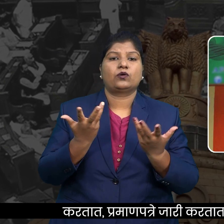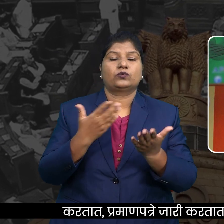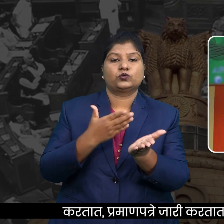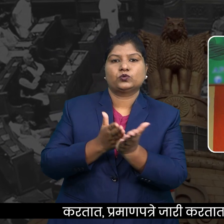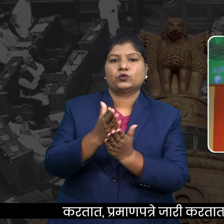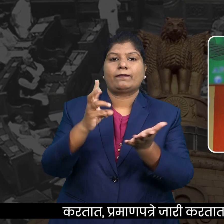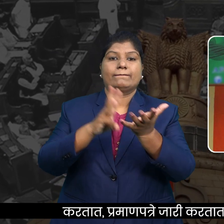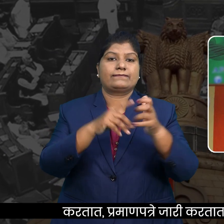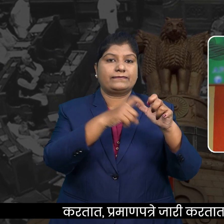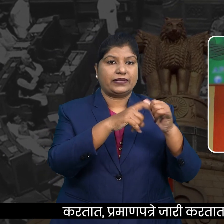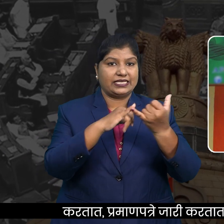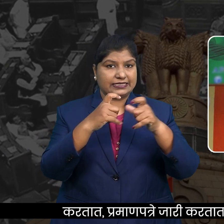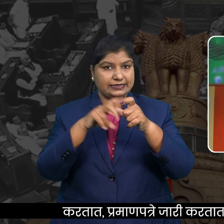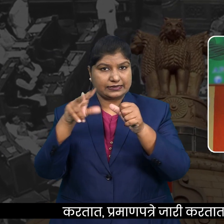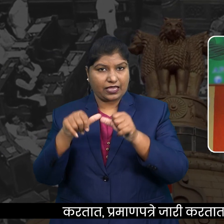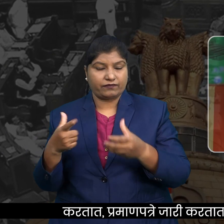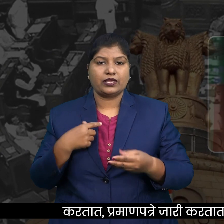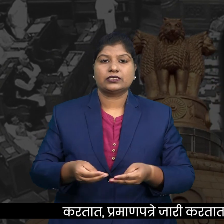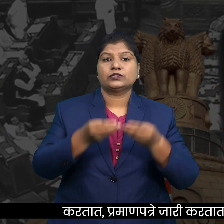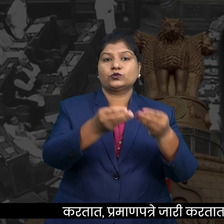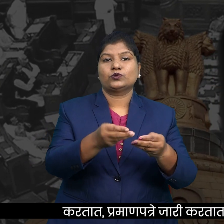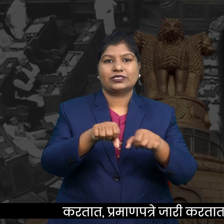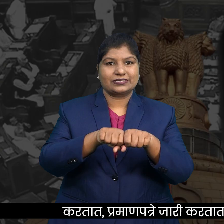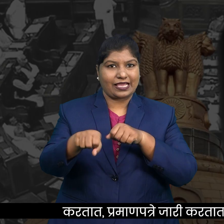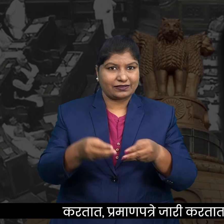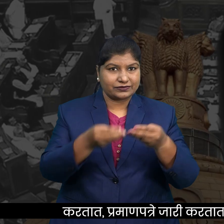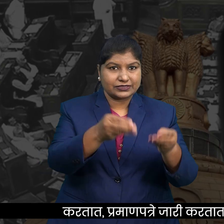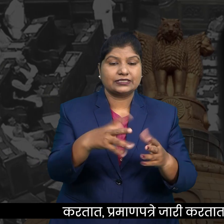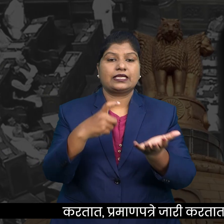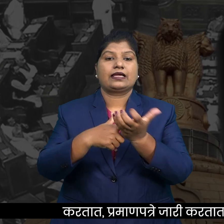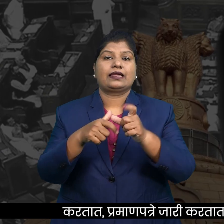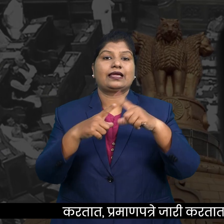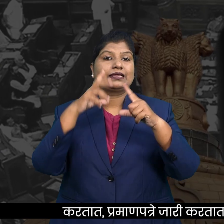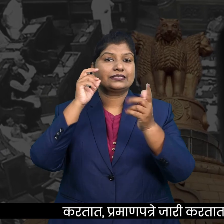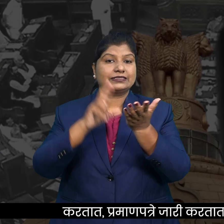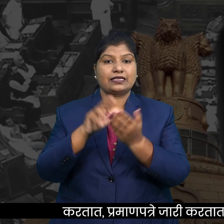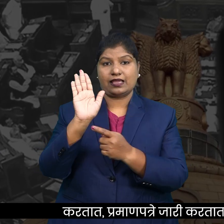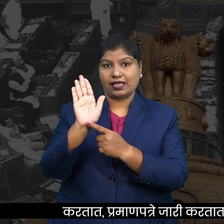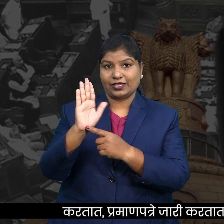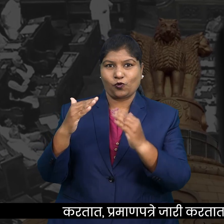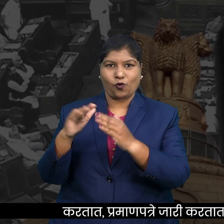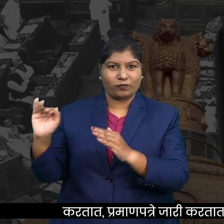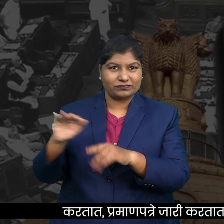करतात, प्रमाणपत्रे जारी करतात आणि शिधापत्रिका अद्ययावत करतात.